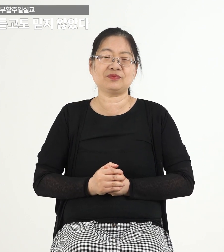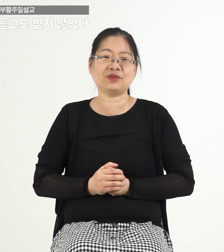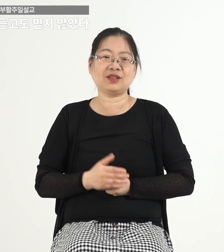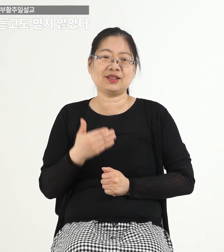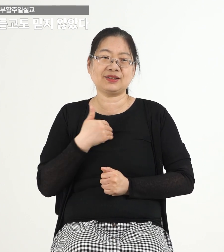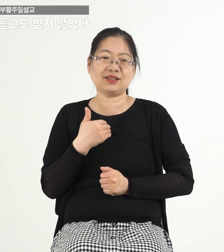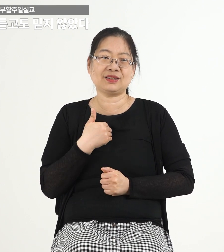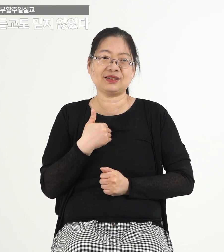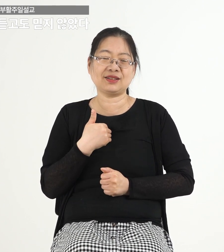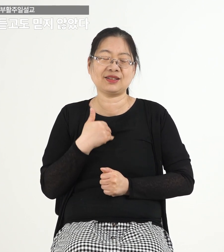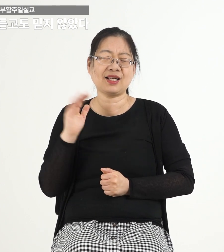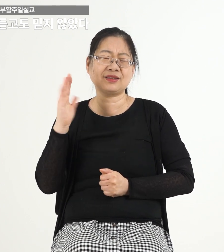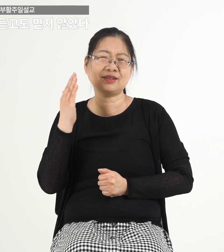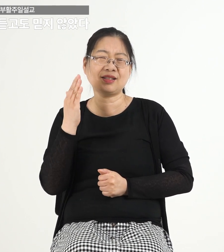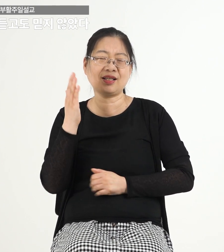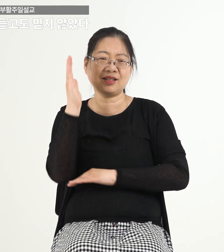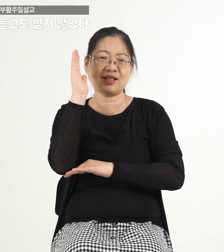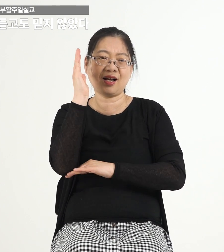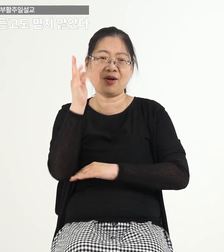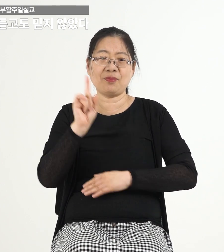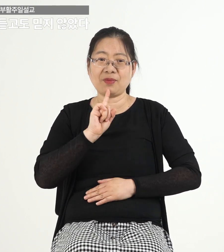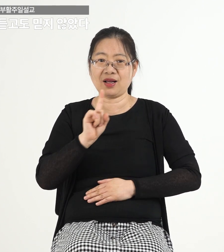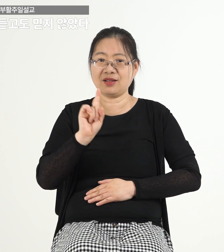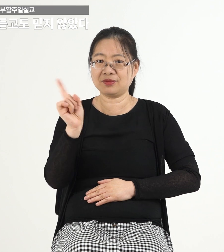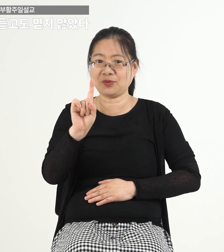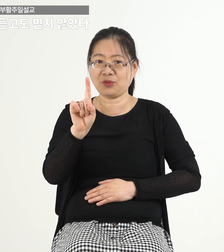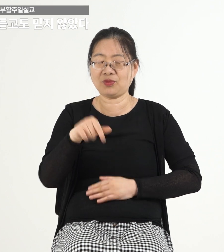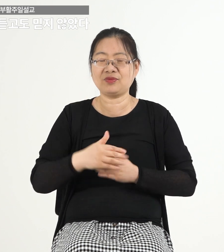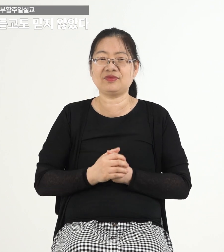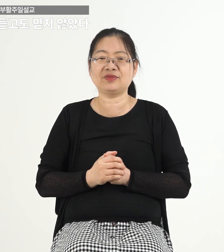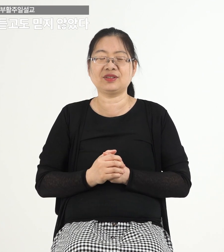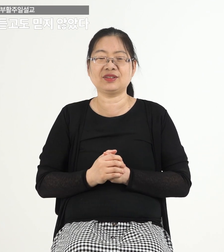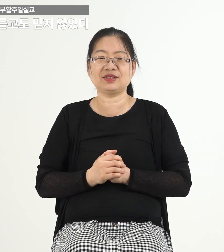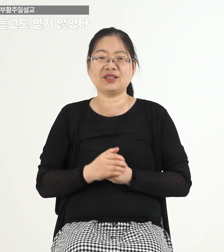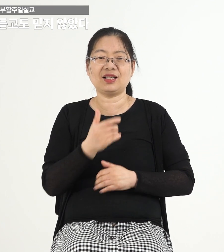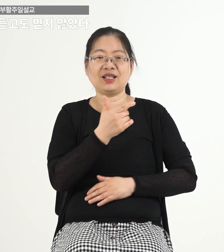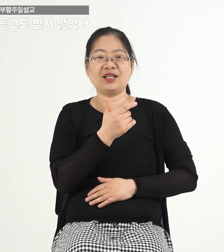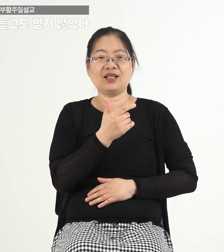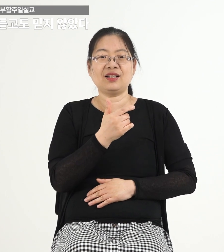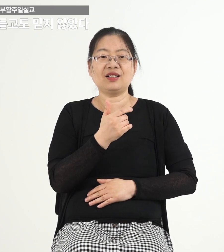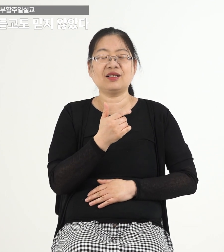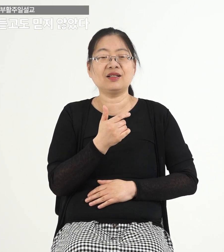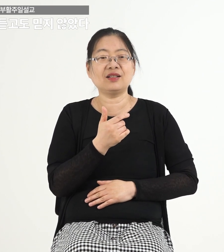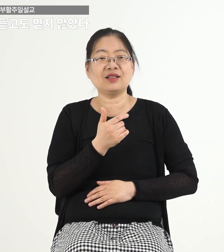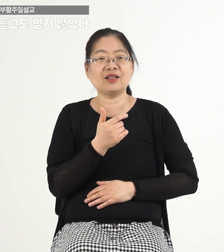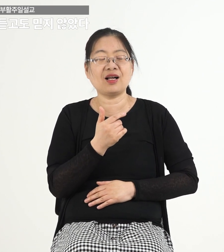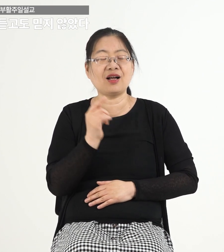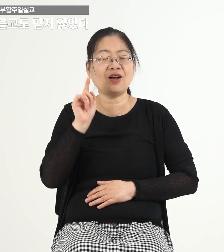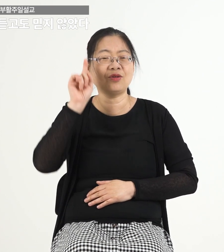제가 근래에 이런 말씀을 드린 적이 있죠. 나사 본부,